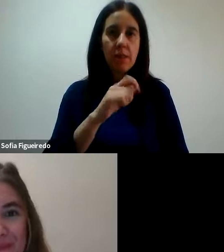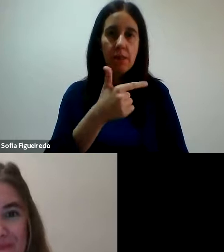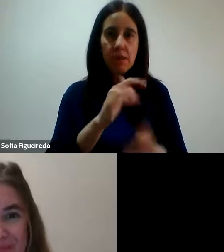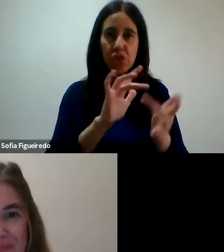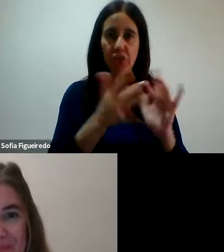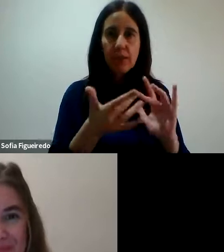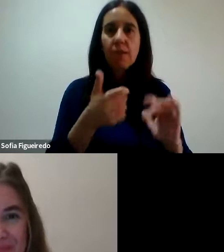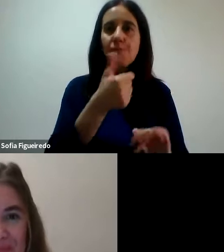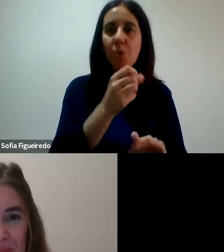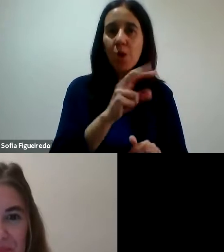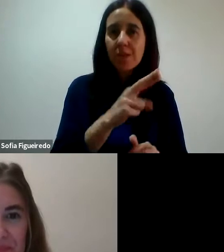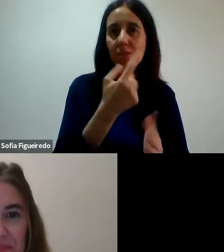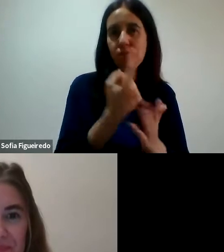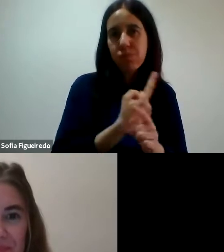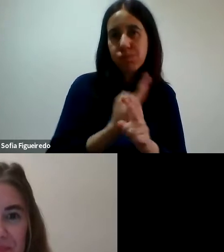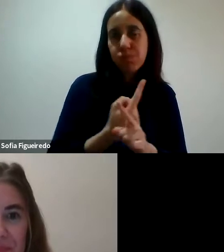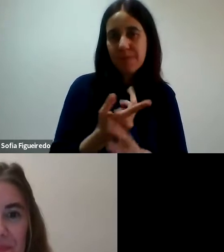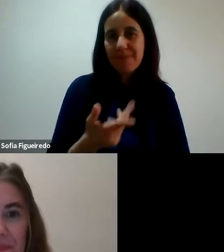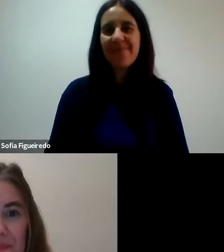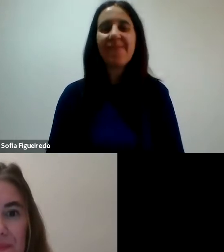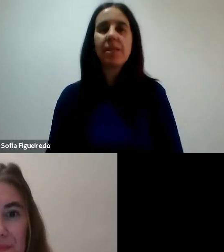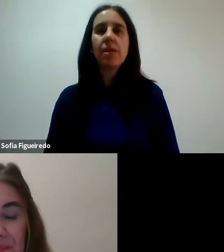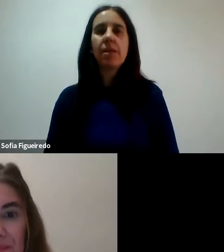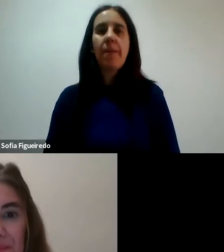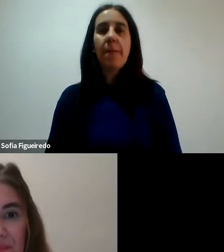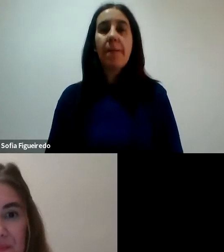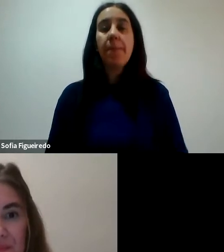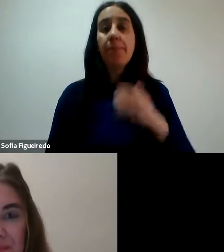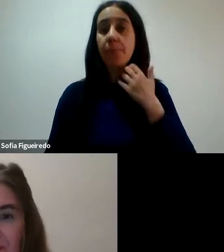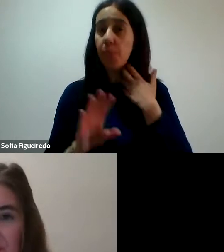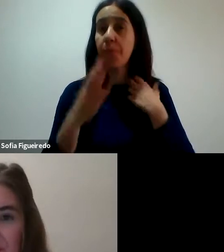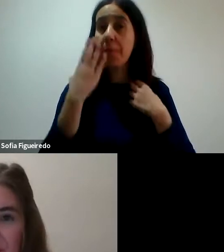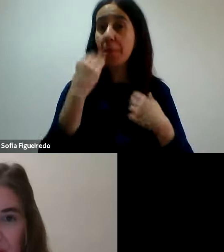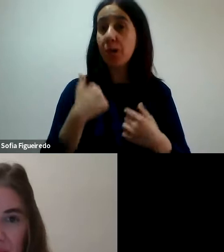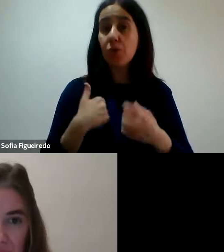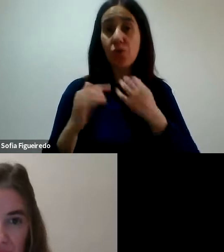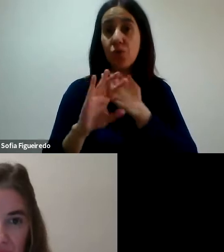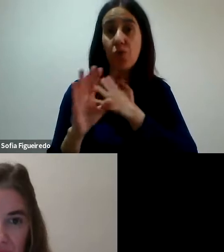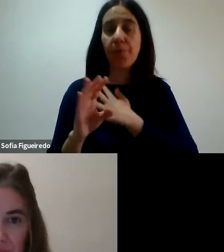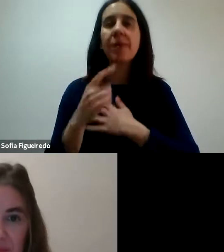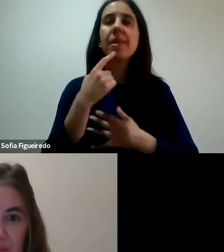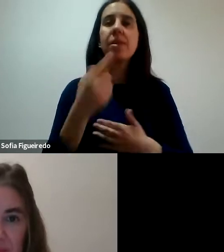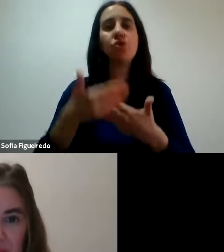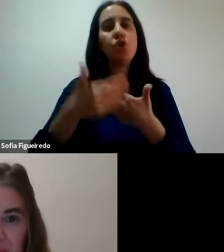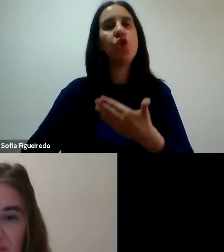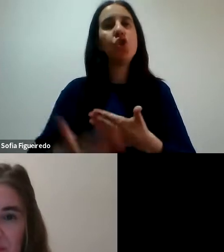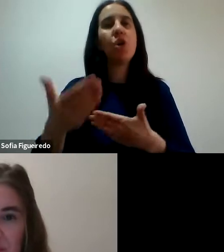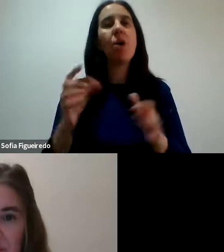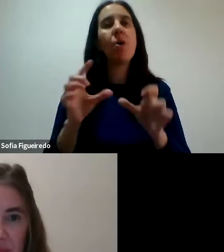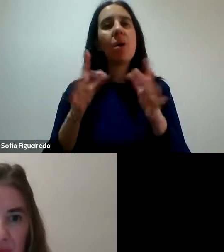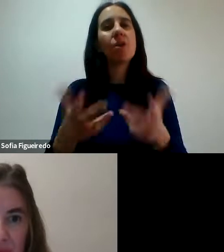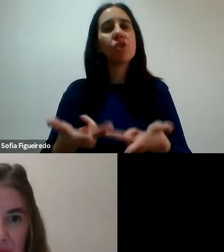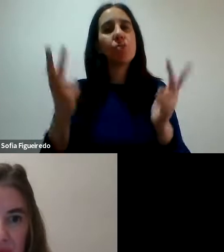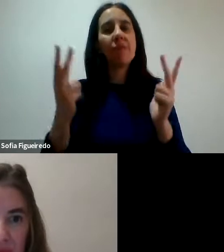contraponto. Portanto, a única coisa que eu acho é que nós não podemos dizer a partir de agora está disponível online